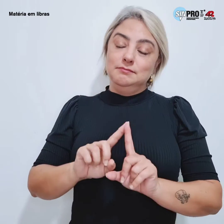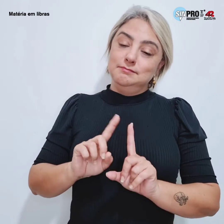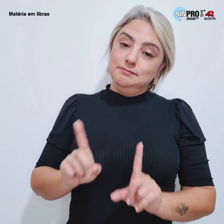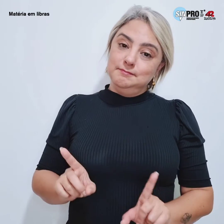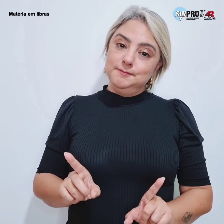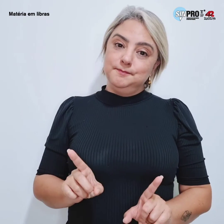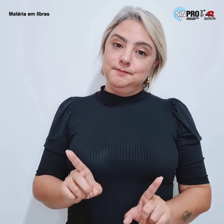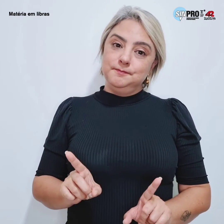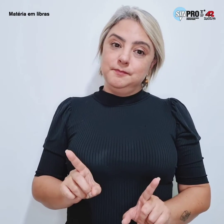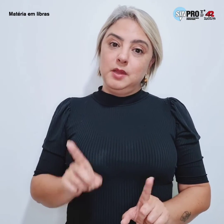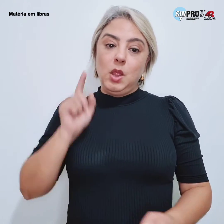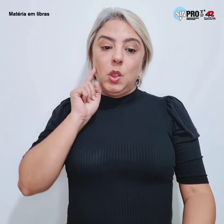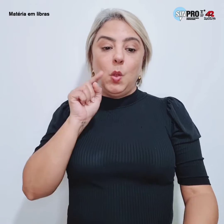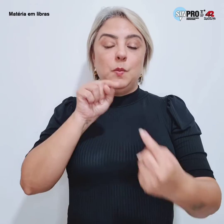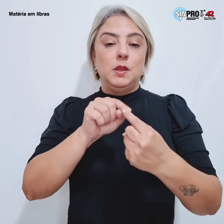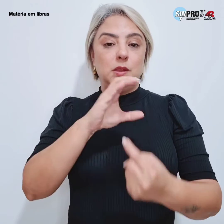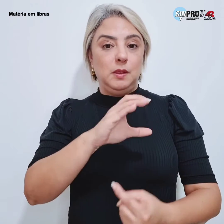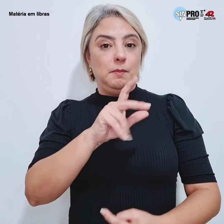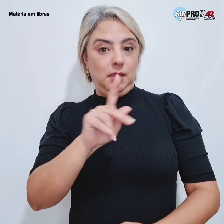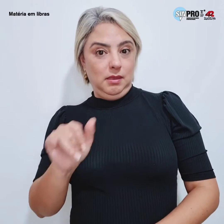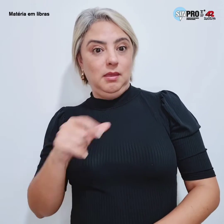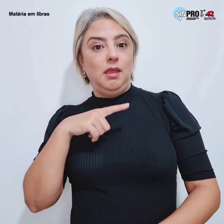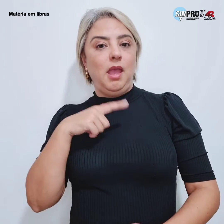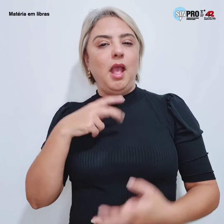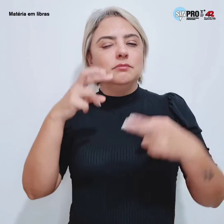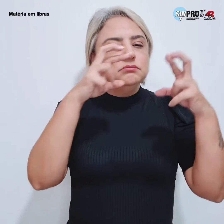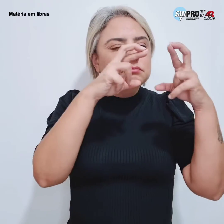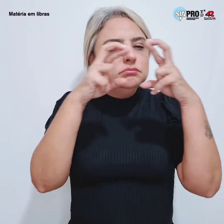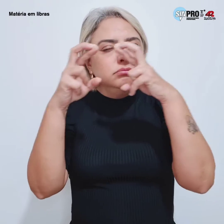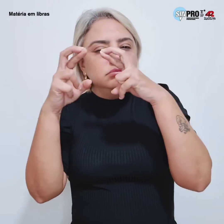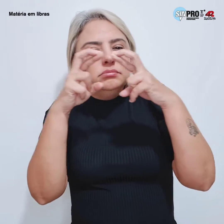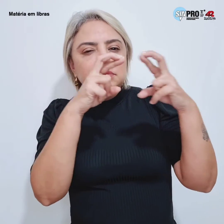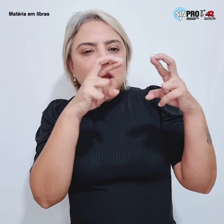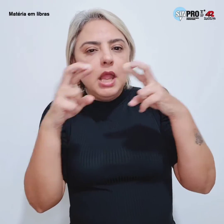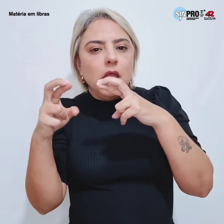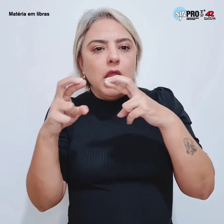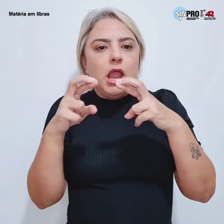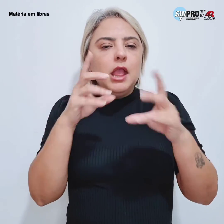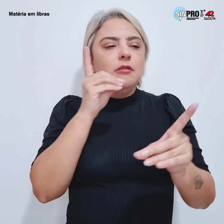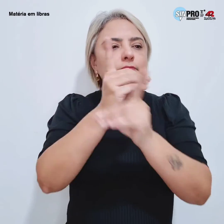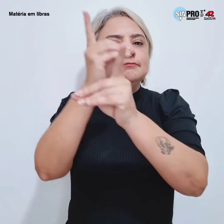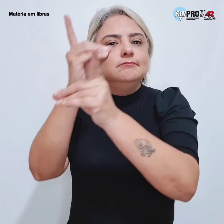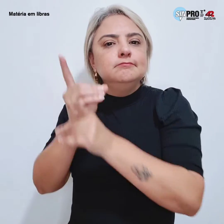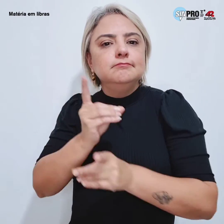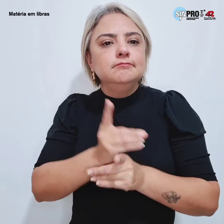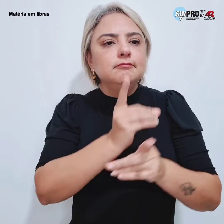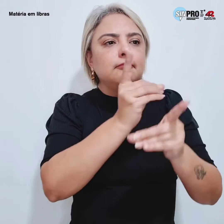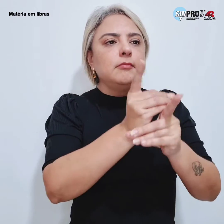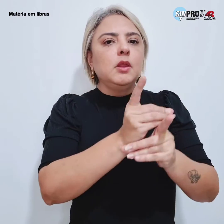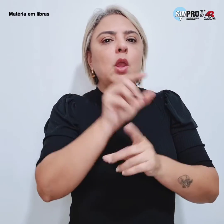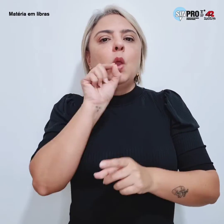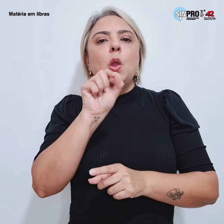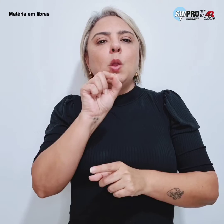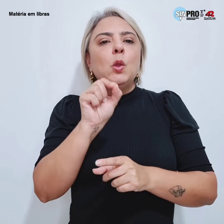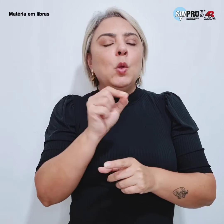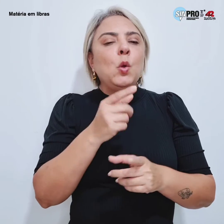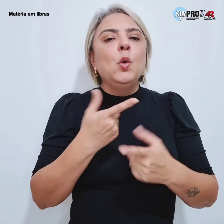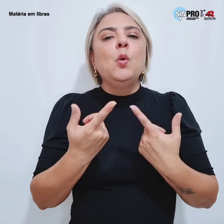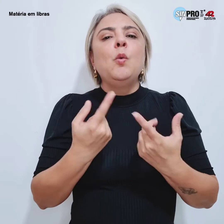o seu objetivo é investigar e identificar o que levou tantos